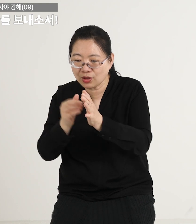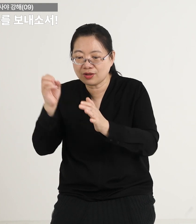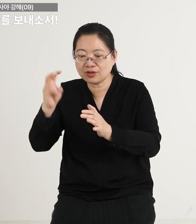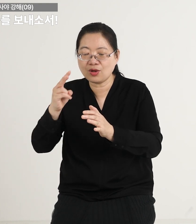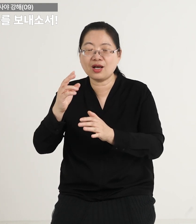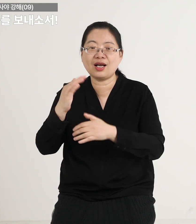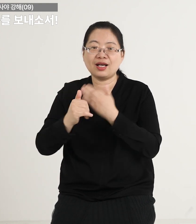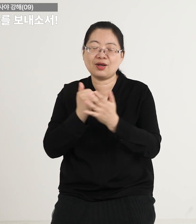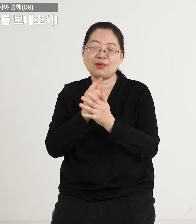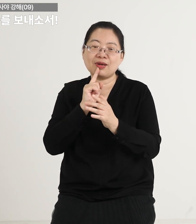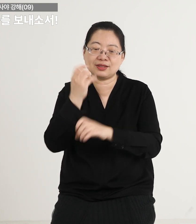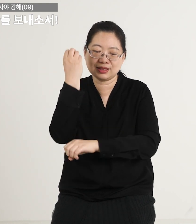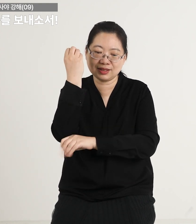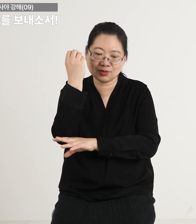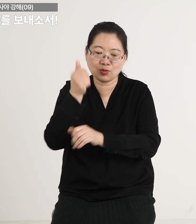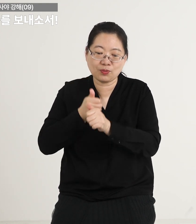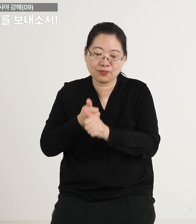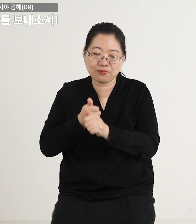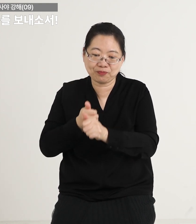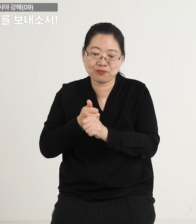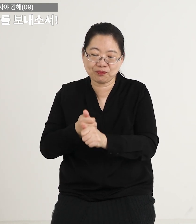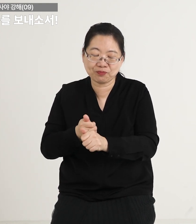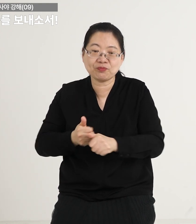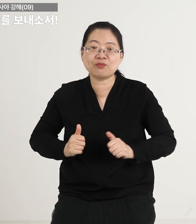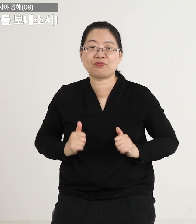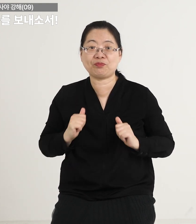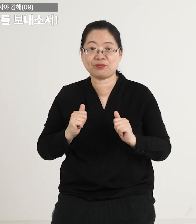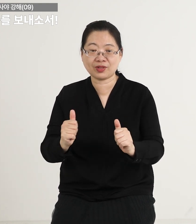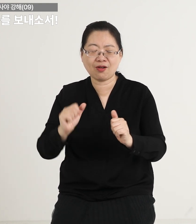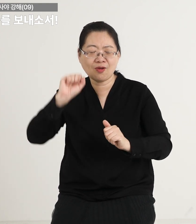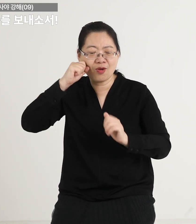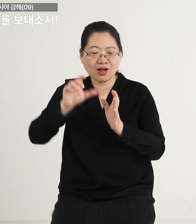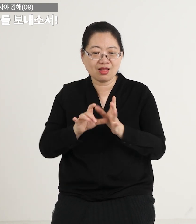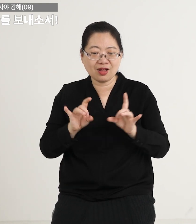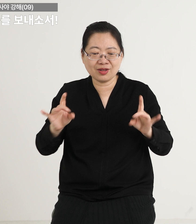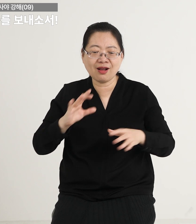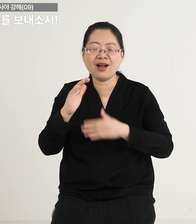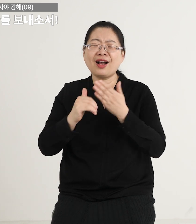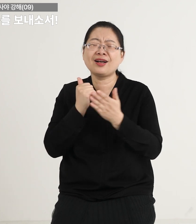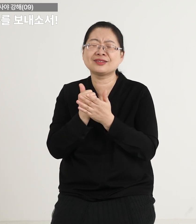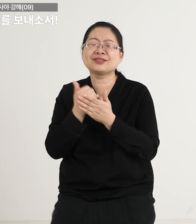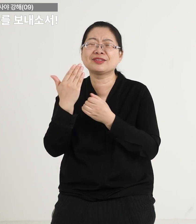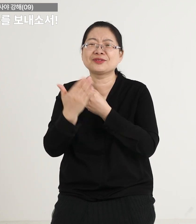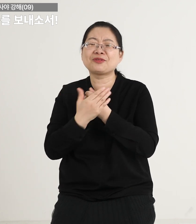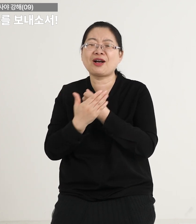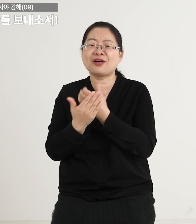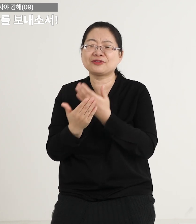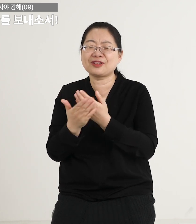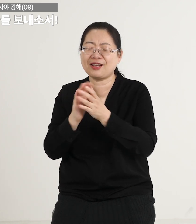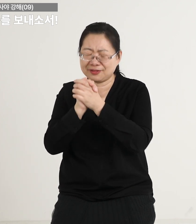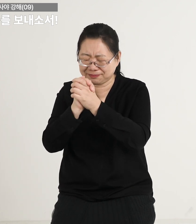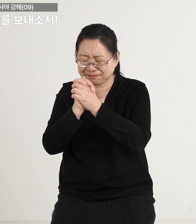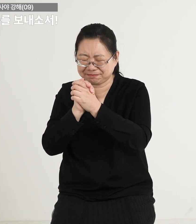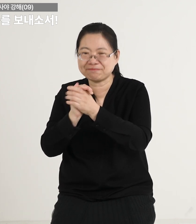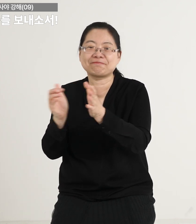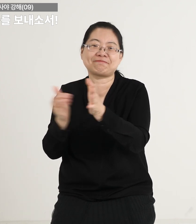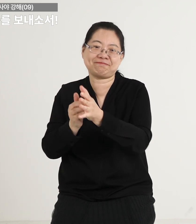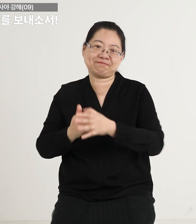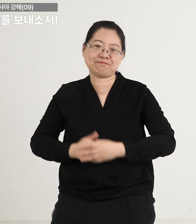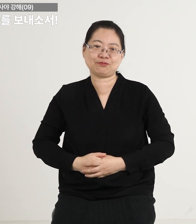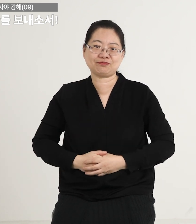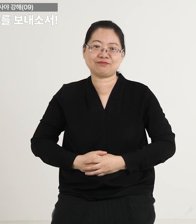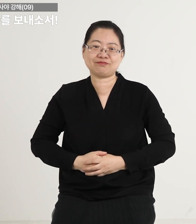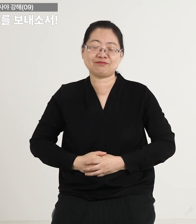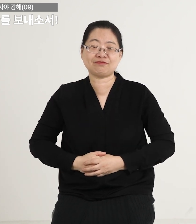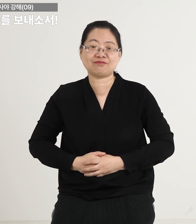말씀에 기초했고 그래도 어려울 때마다 하나님께 은혜를 구하고 찾았었어요. 그렇죠?